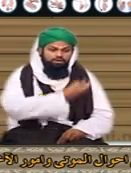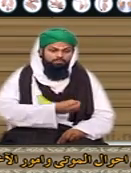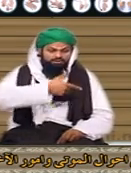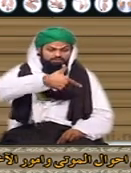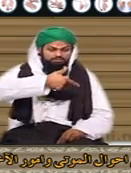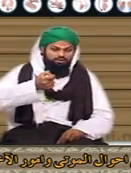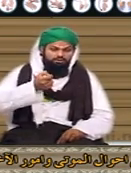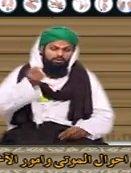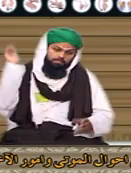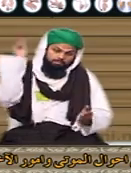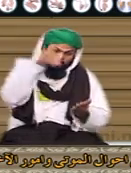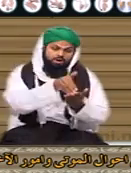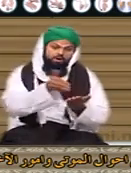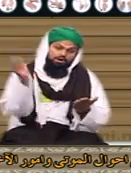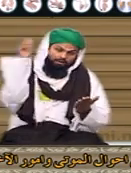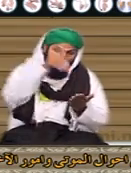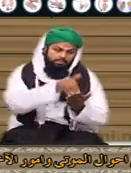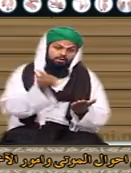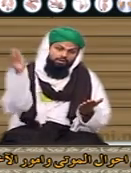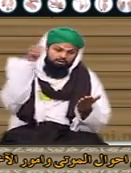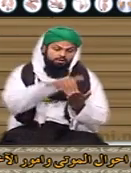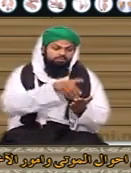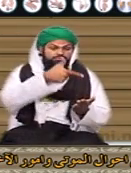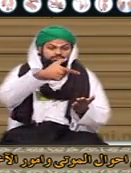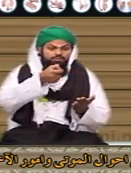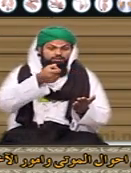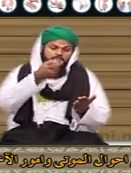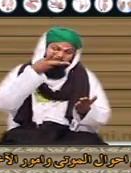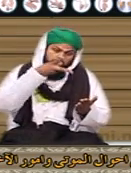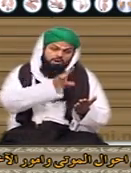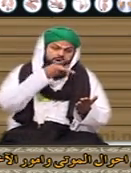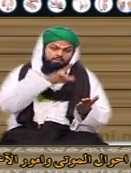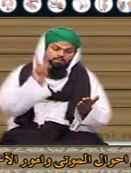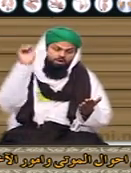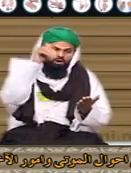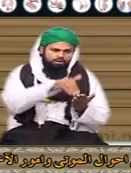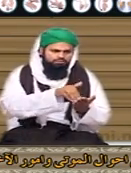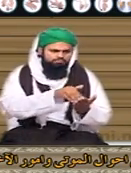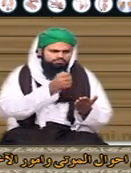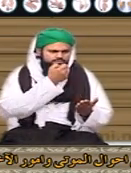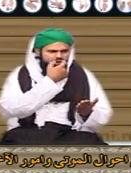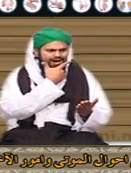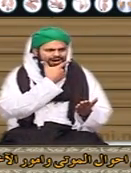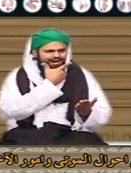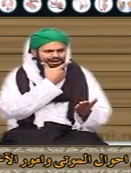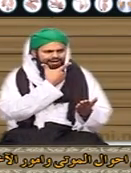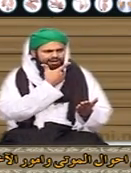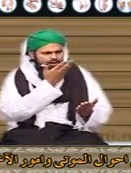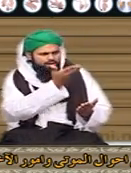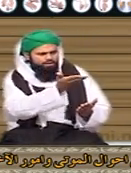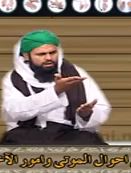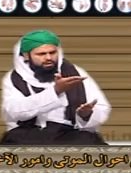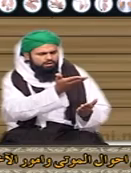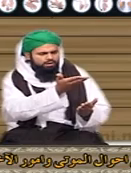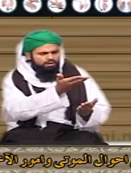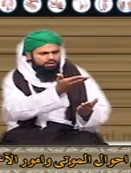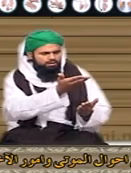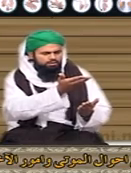پاس دن میں 70 بار آتے ہیں، 70 بار۔ جب اسے ہنستا ہوا پاتے ہیں کہ یہ